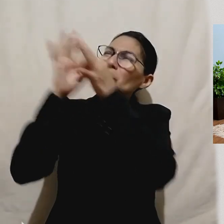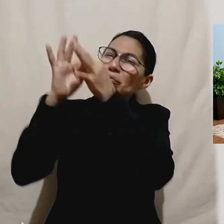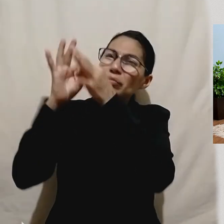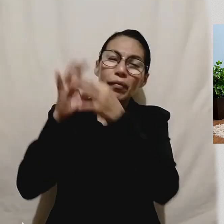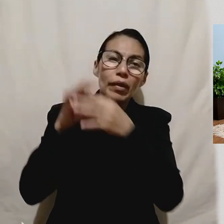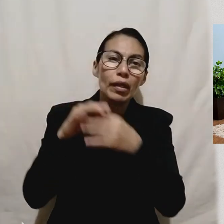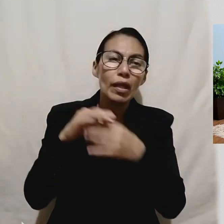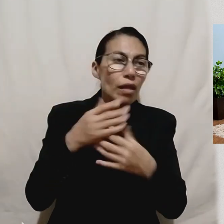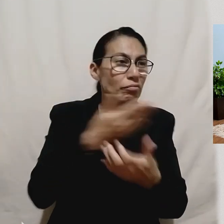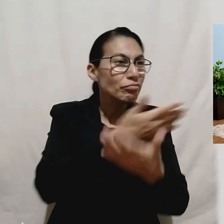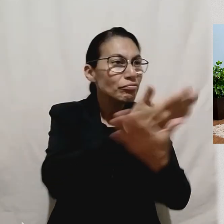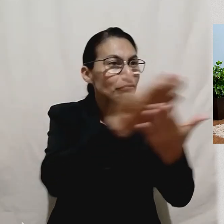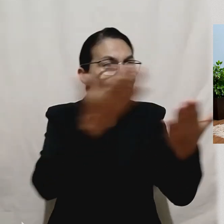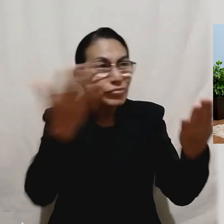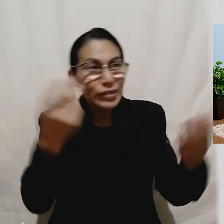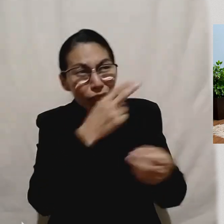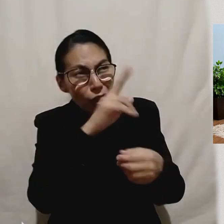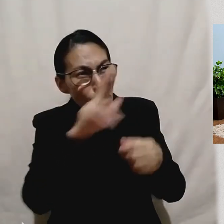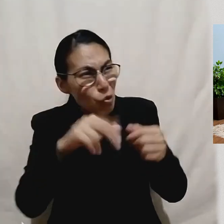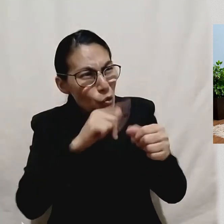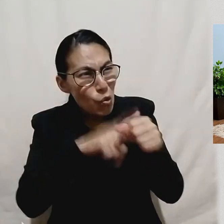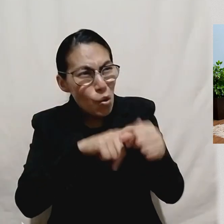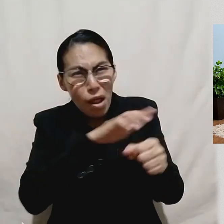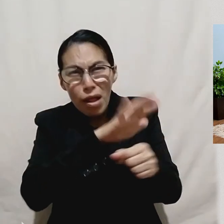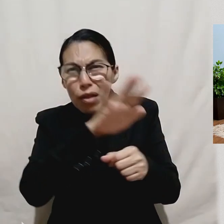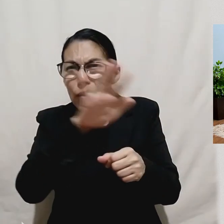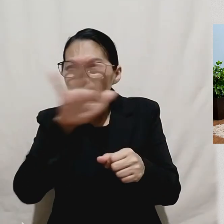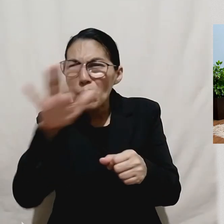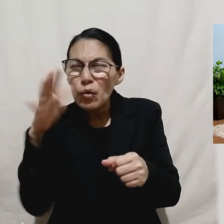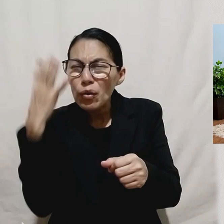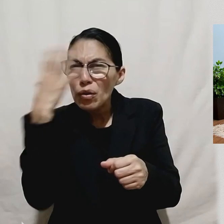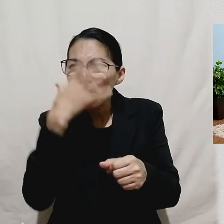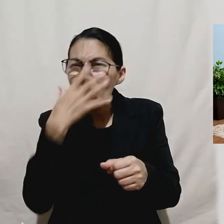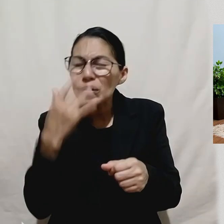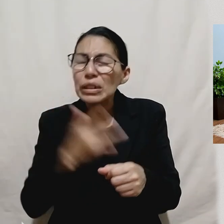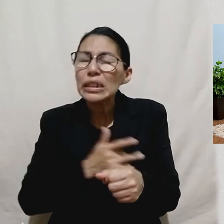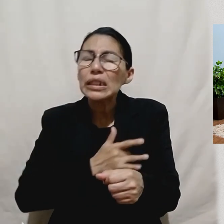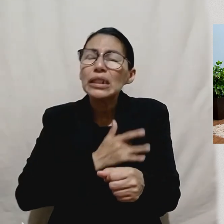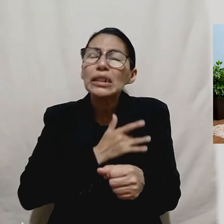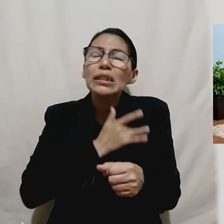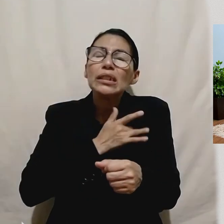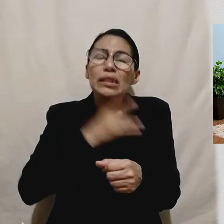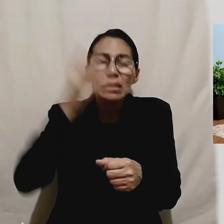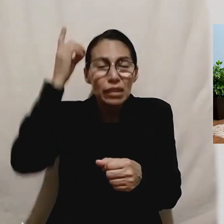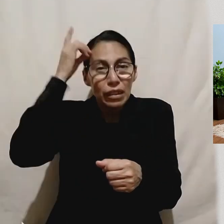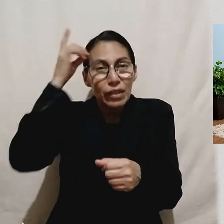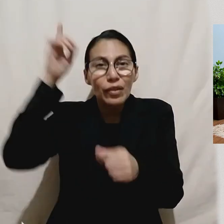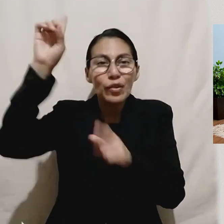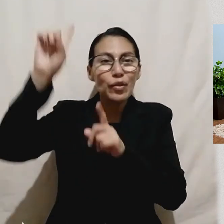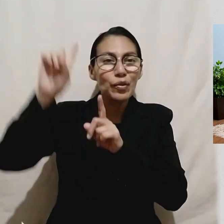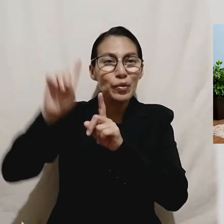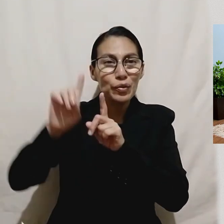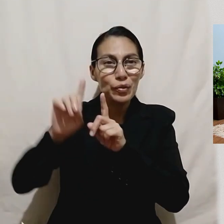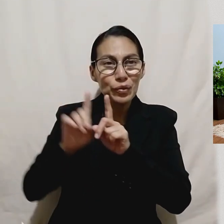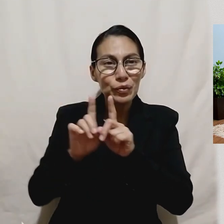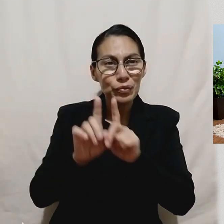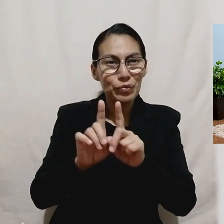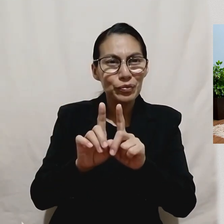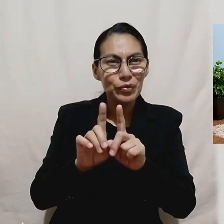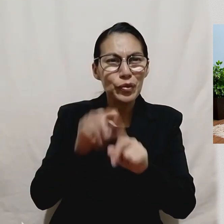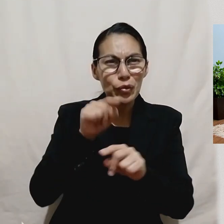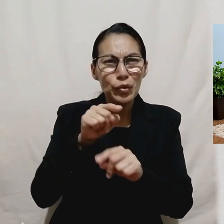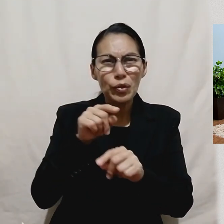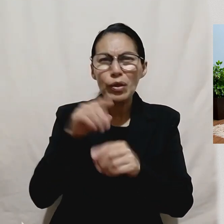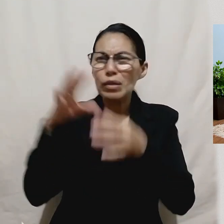Dios donde Dios te habló tú sentiste la presencia de Dios ya cuando te